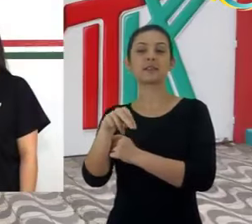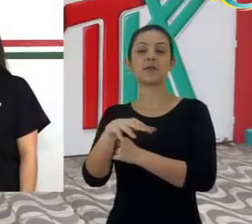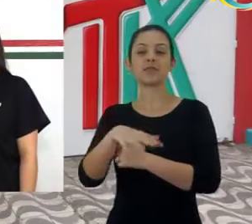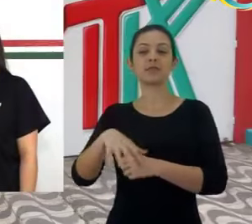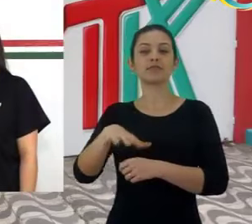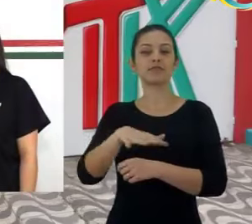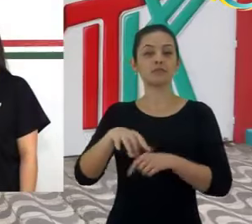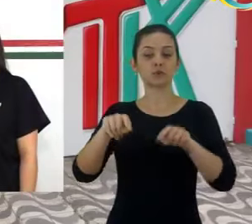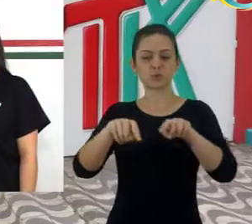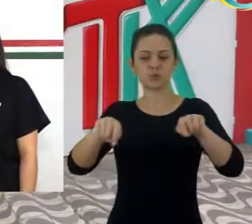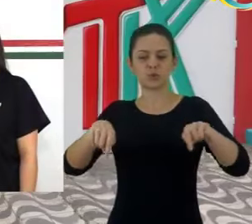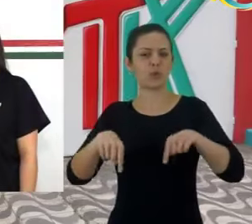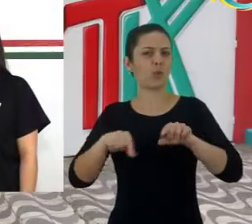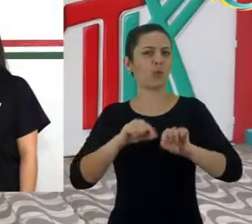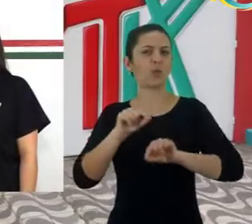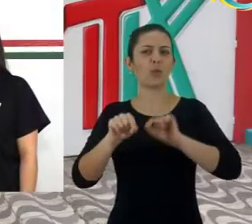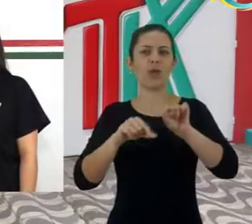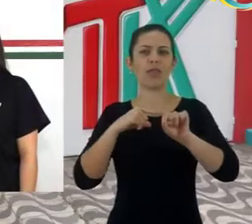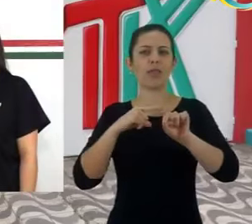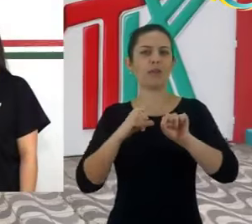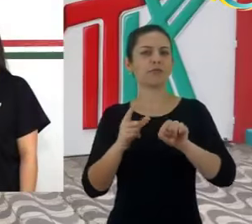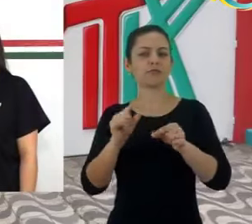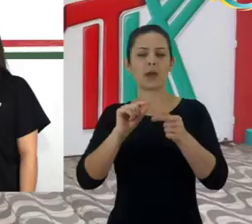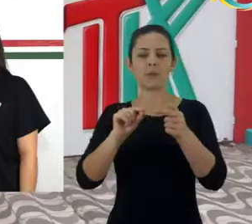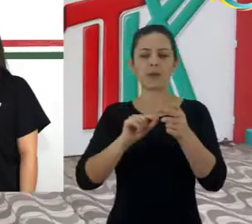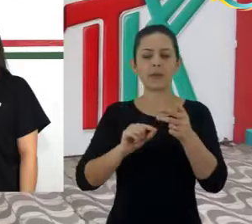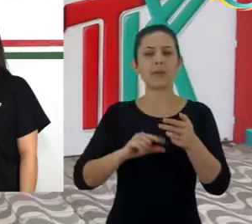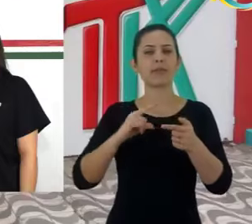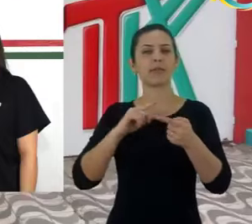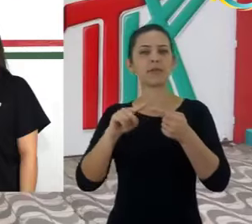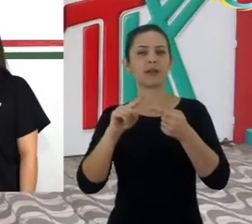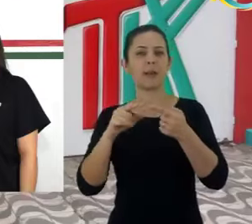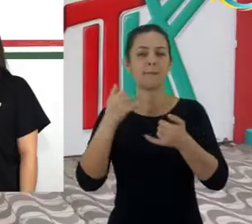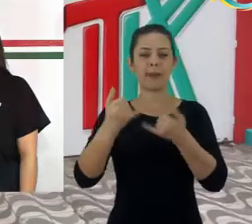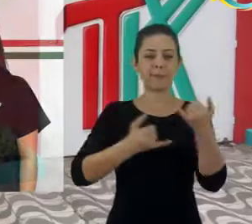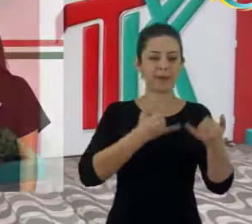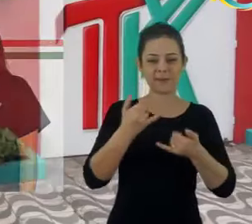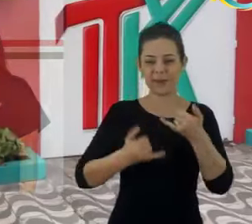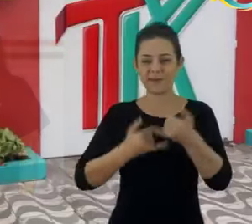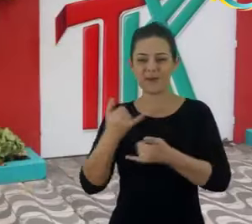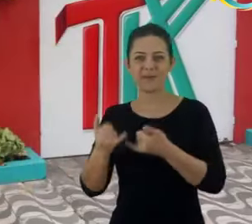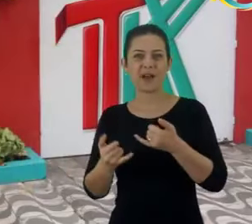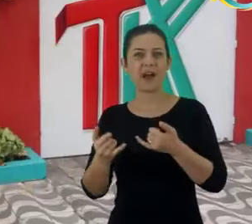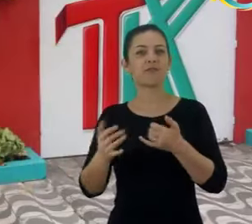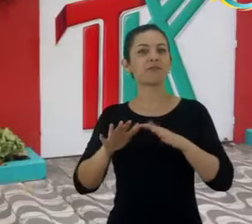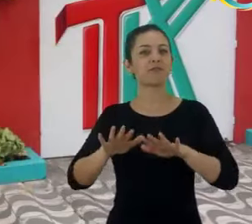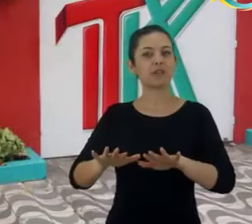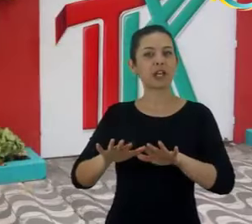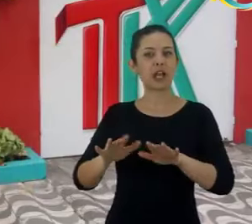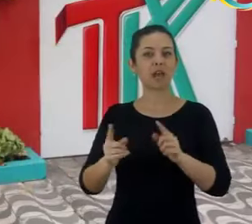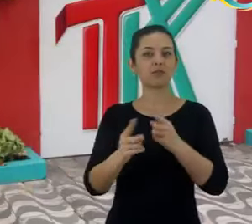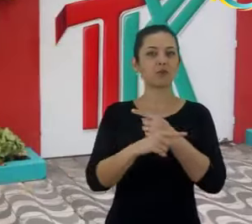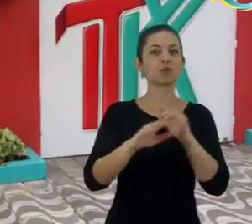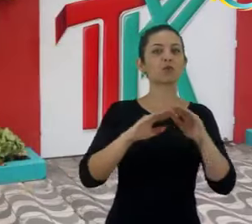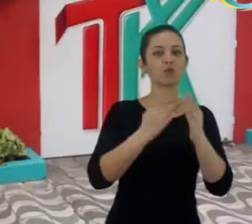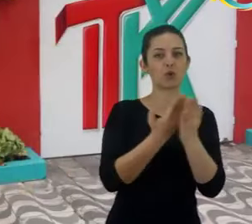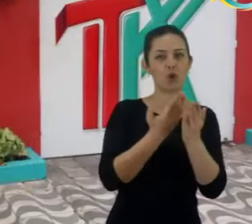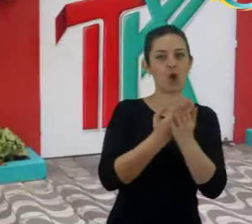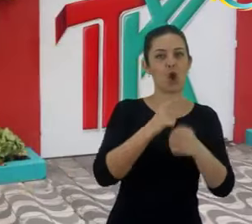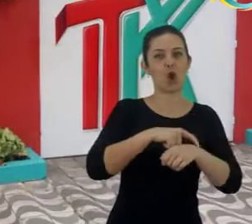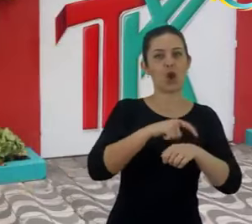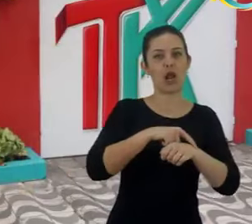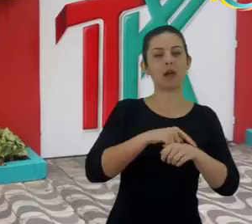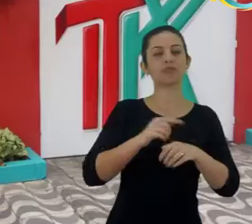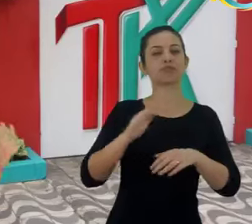a gente, dentro desse espaço TK, o que a gente encontra nele? A gente encontra recreação, onde as crianças ficam no contraturno